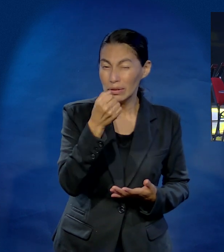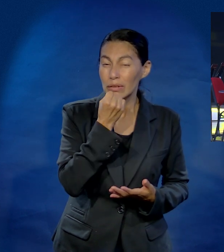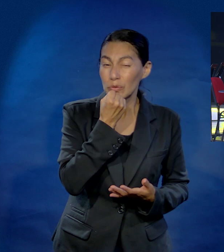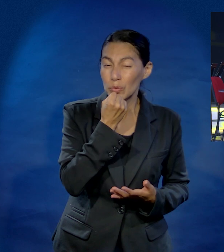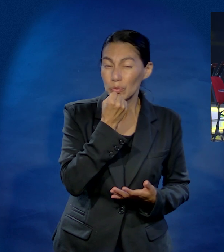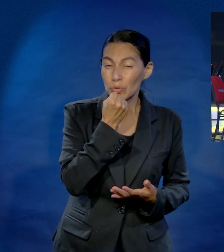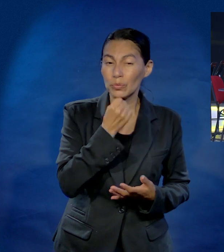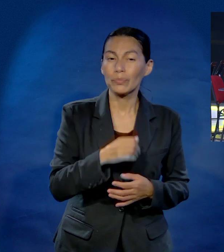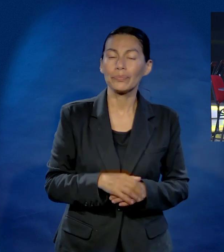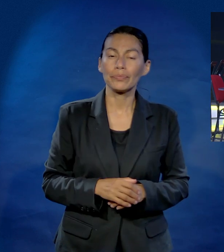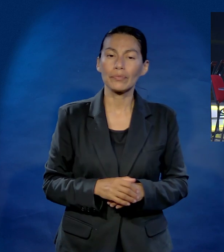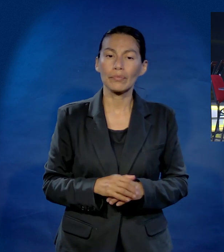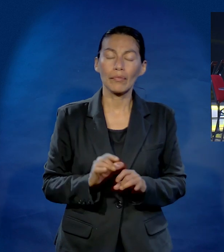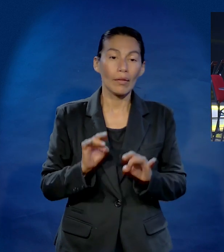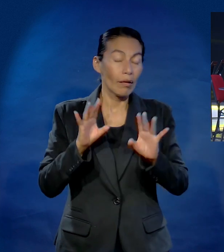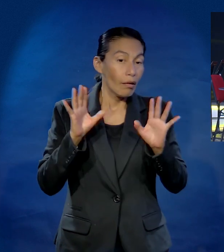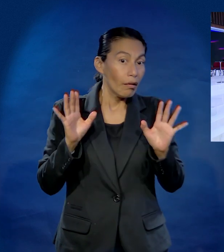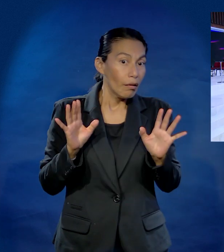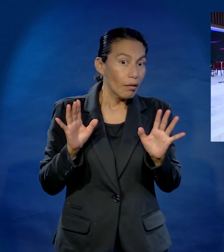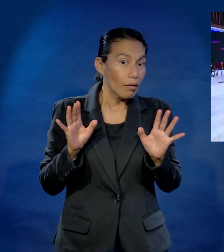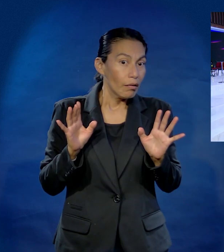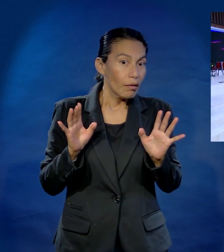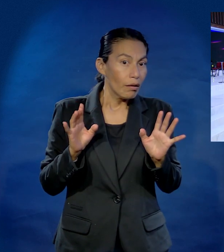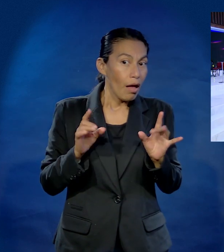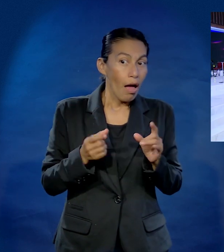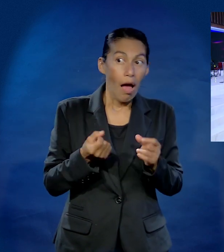unos 6 segundos eternos.